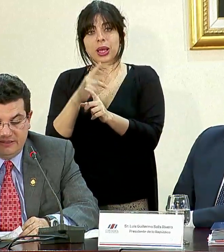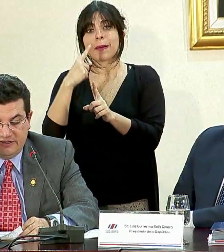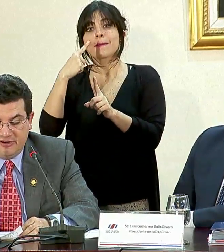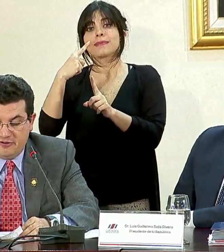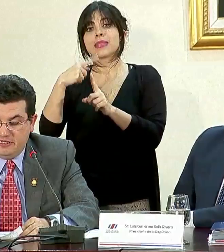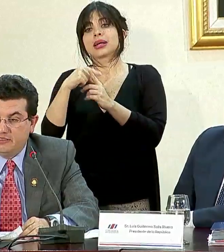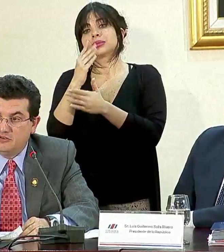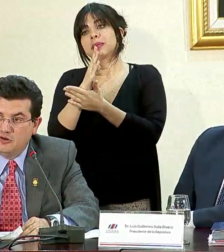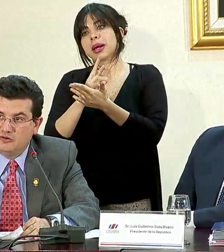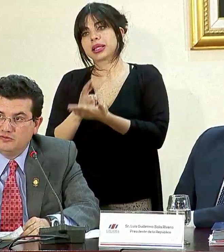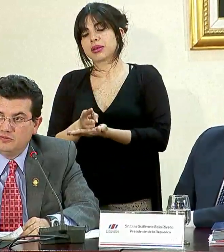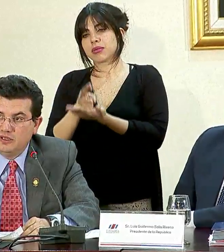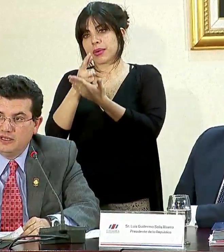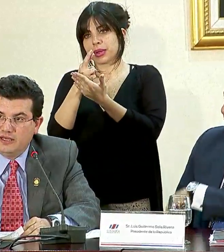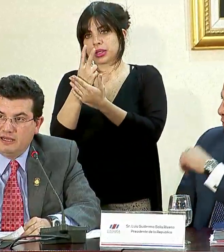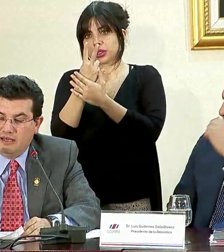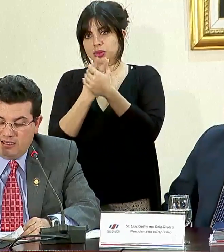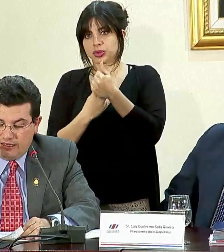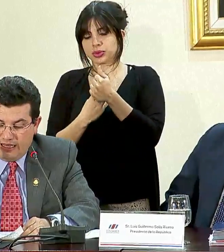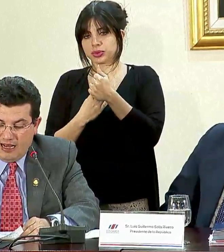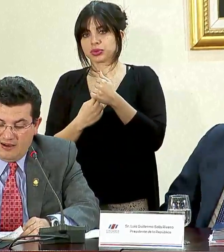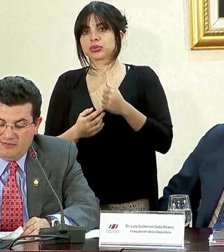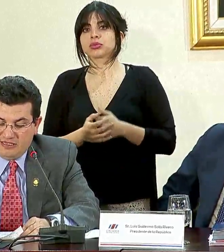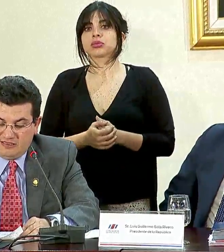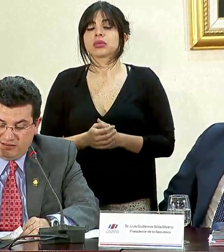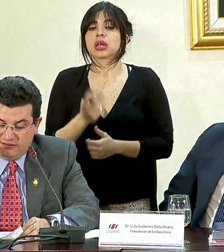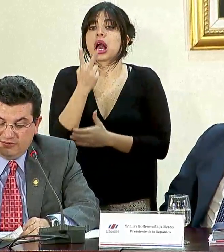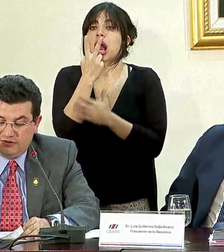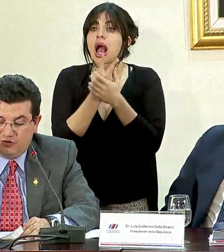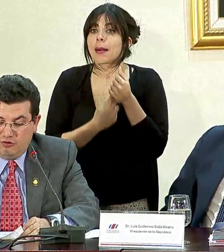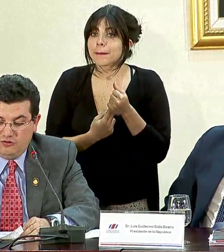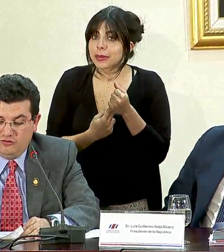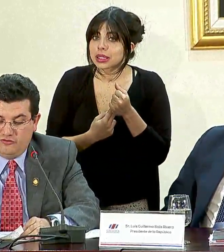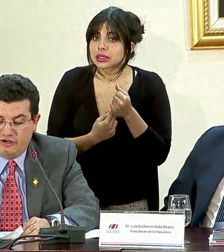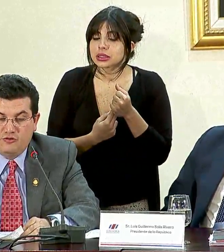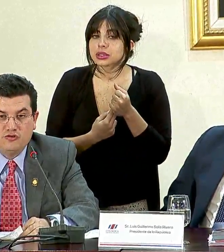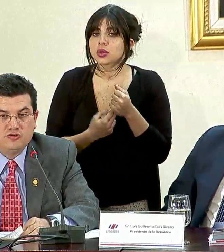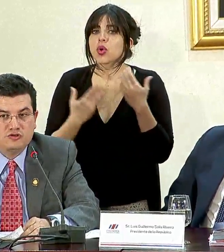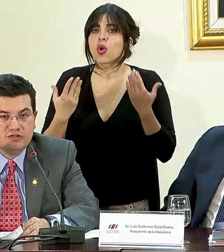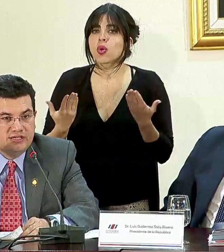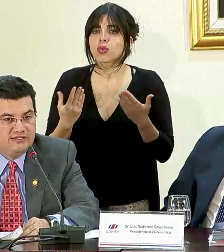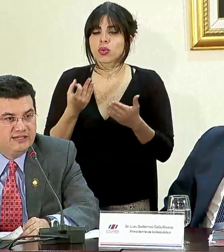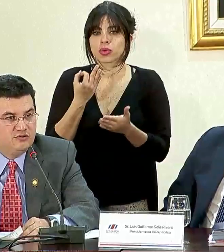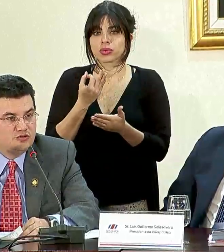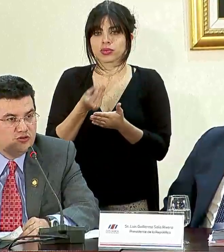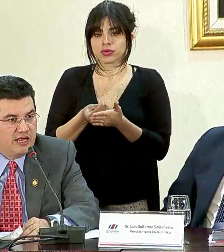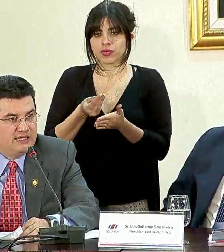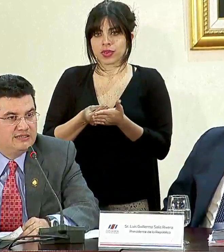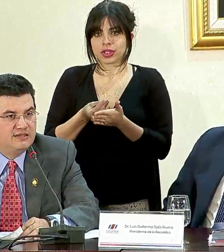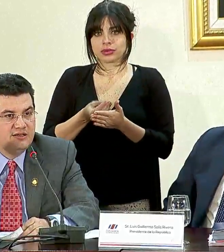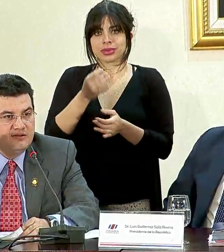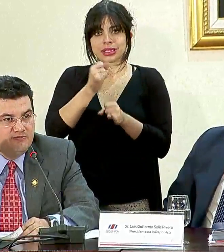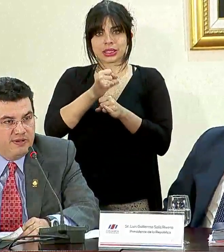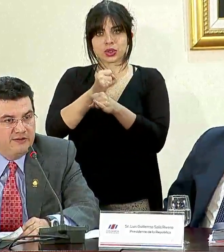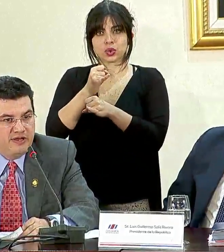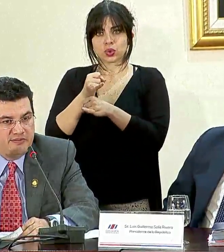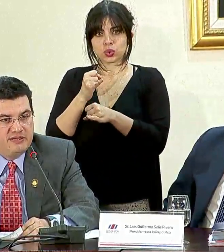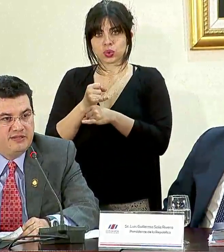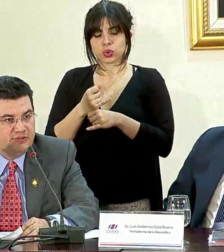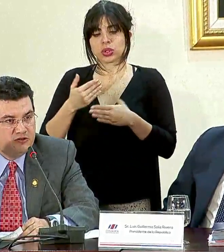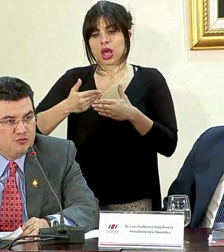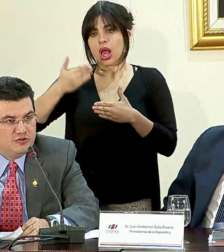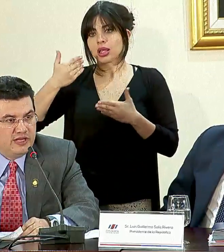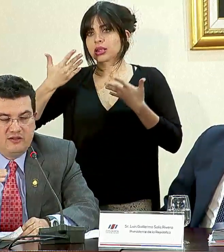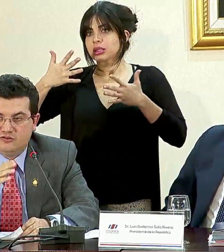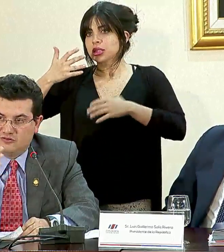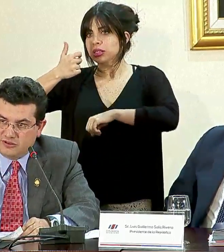fase de rehabilitación, ambas con recursos institucionales